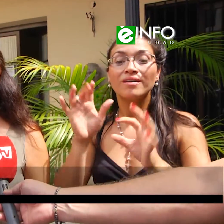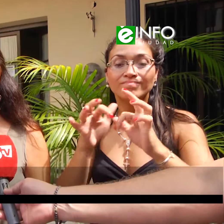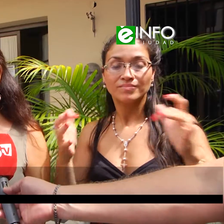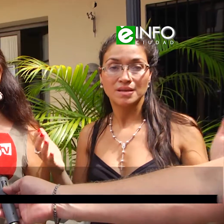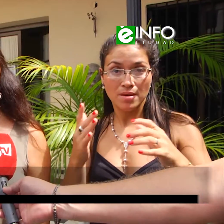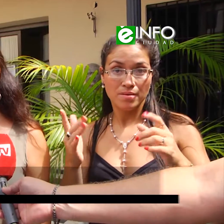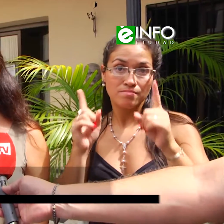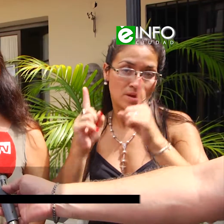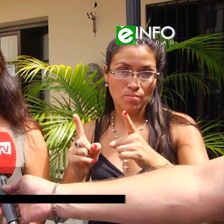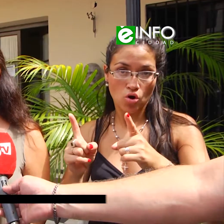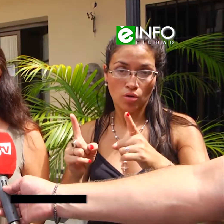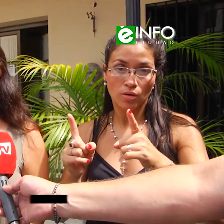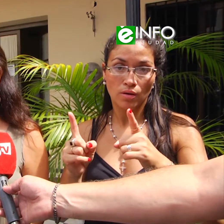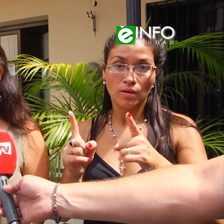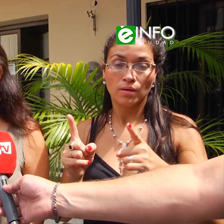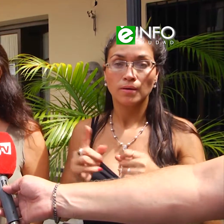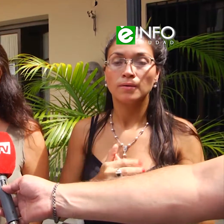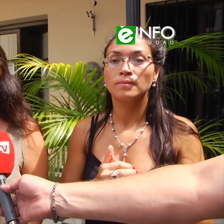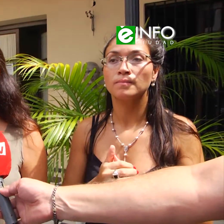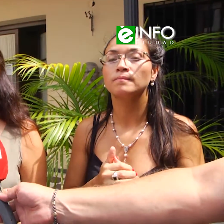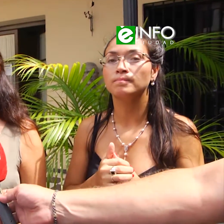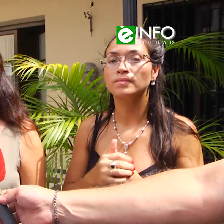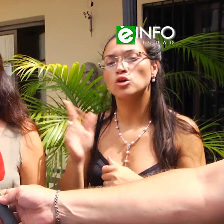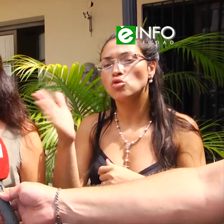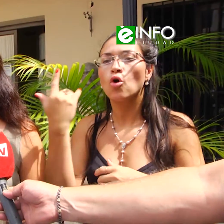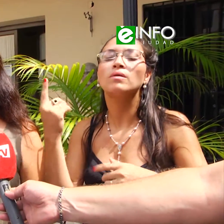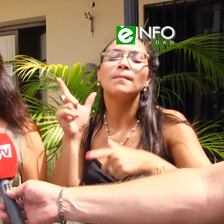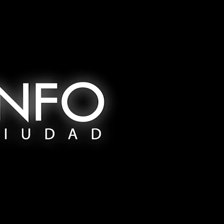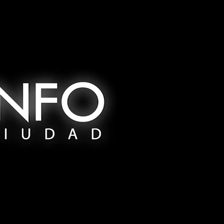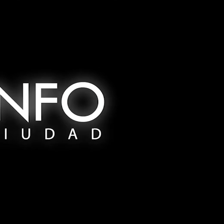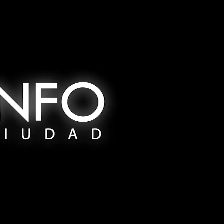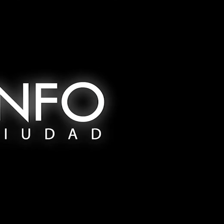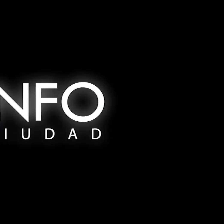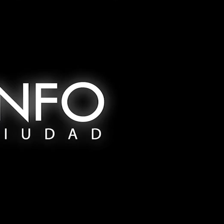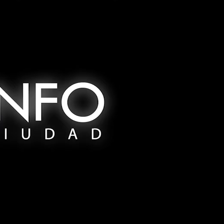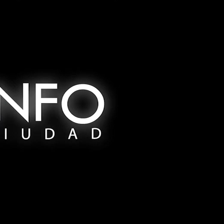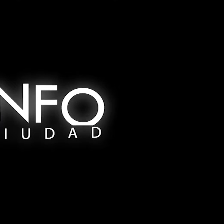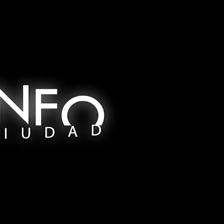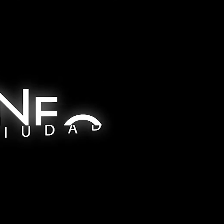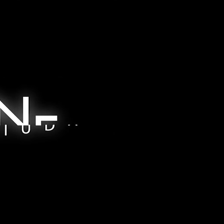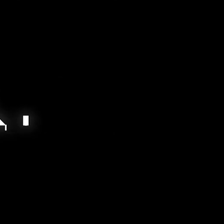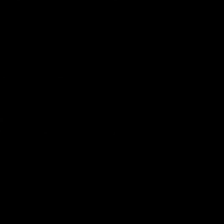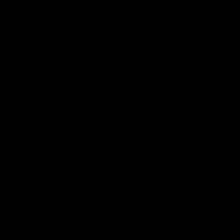de digamos, proyección televisiva de la fiesta del chamamé.